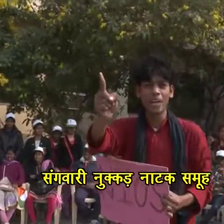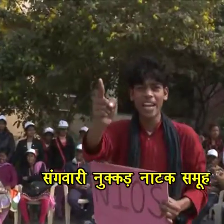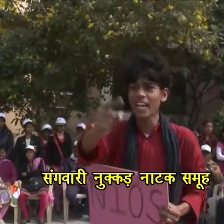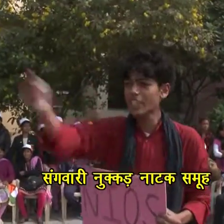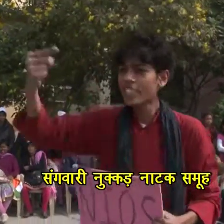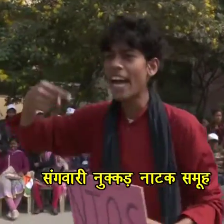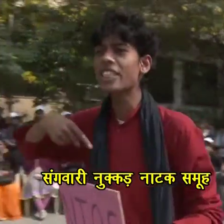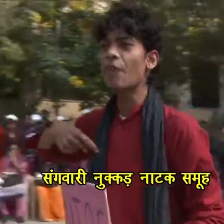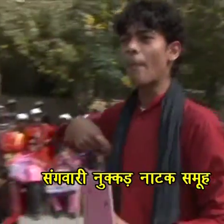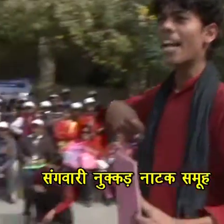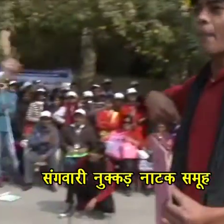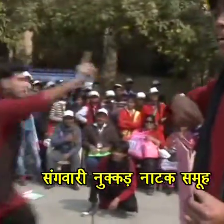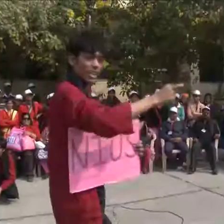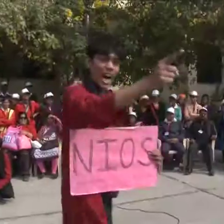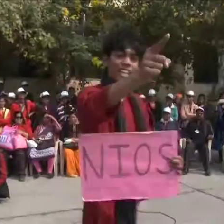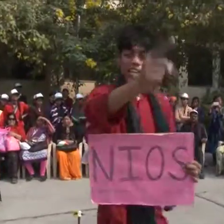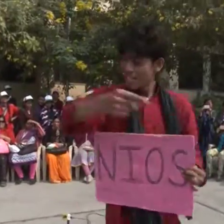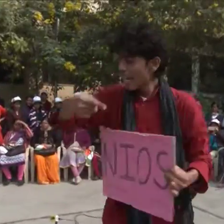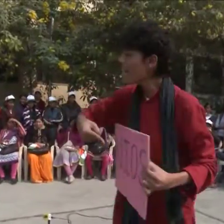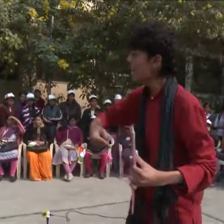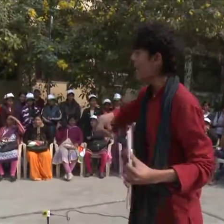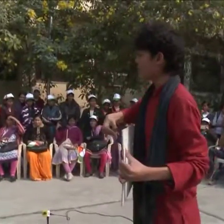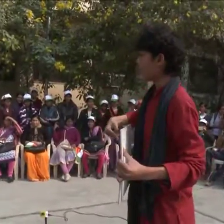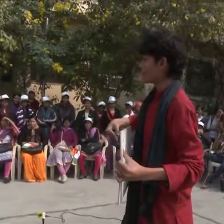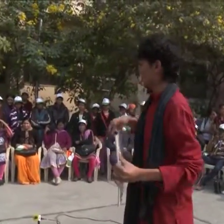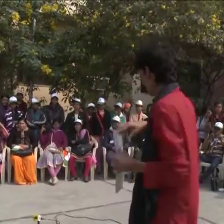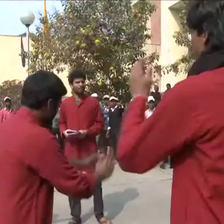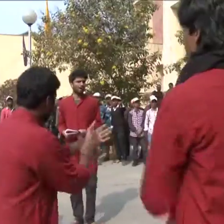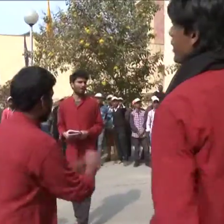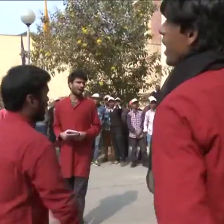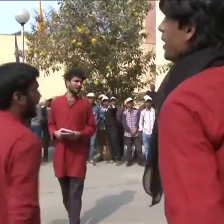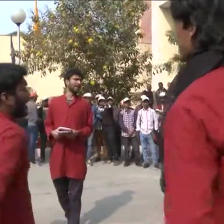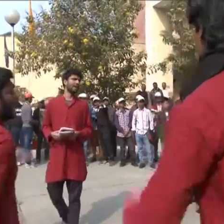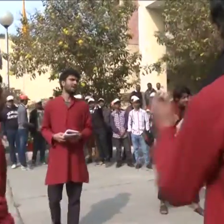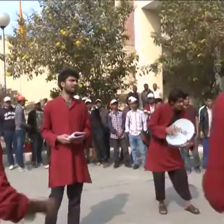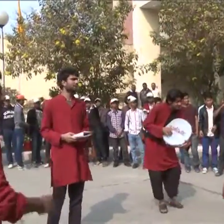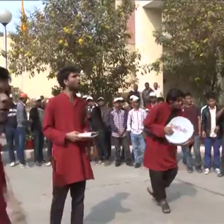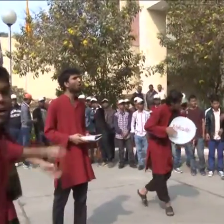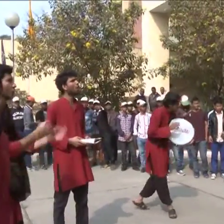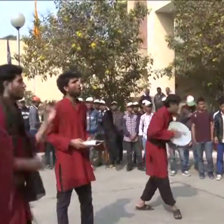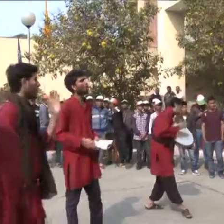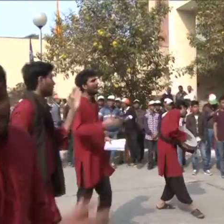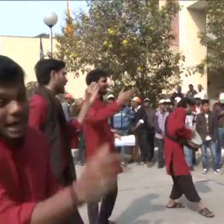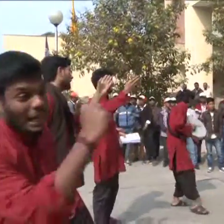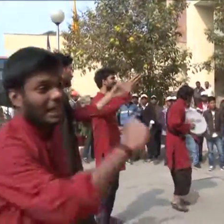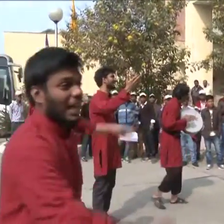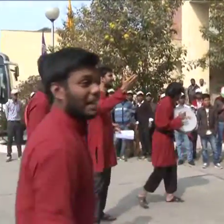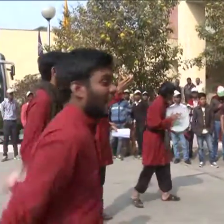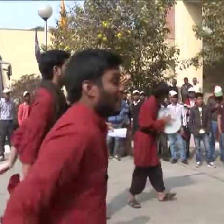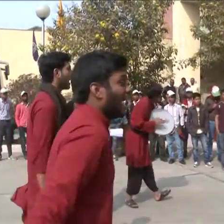दिव्यांगों का इलाज शायद सिर्फ हमारे पास। NIOS NIOS। पढ़ना लिखना सीखो ओ मेहनत करने